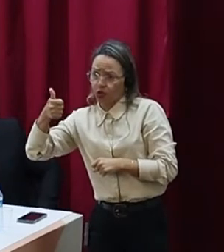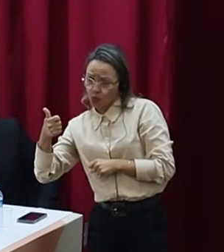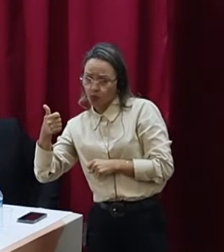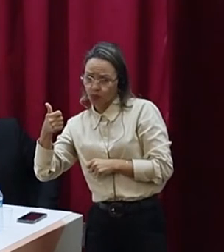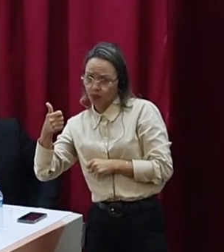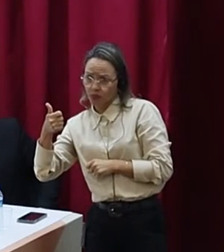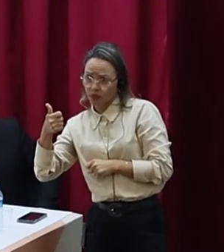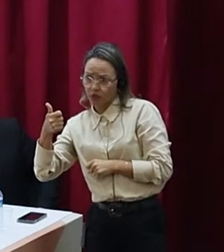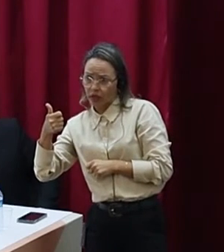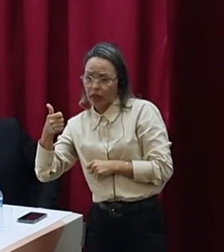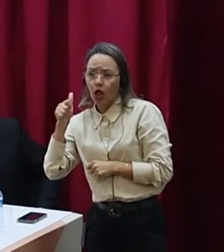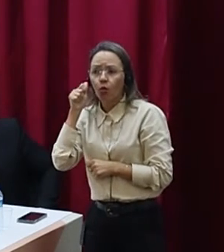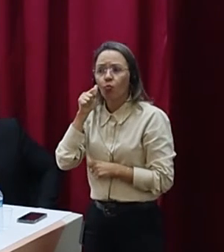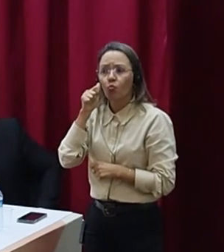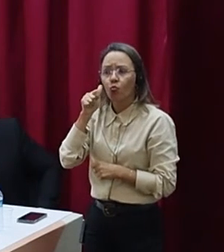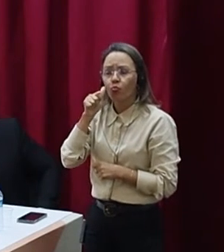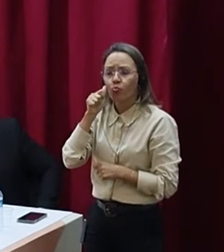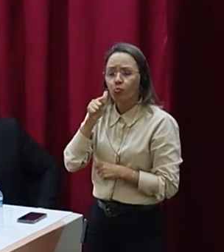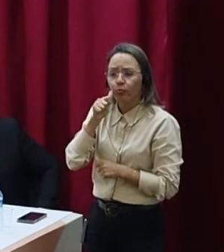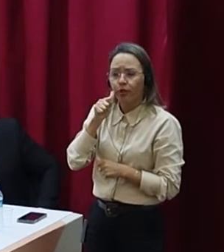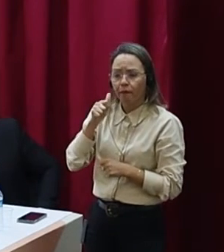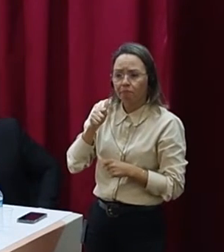una brasileña propietaria de un